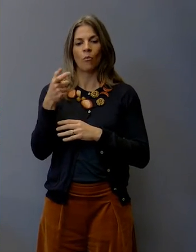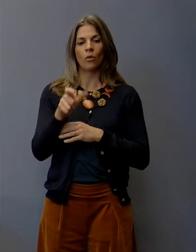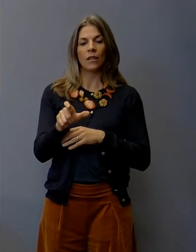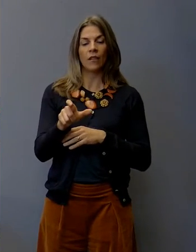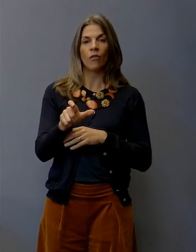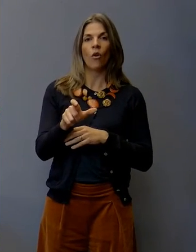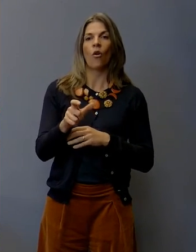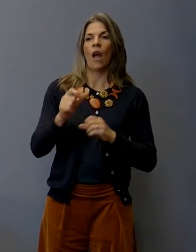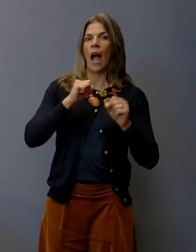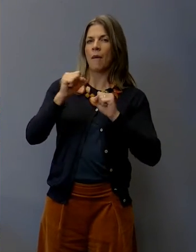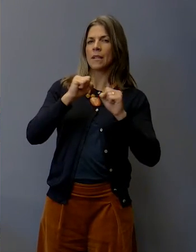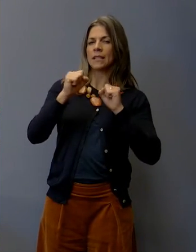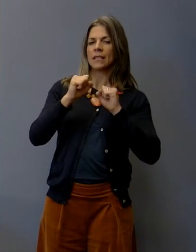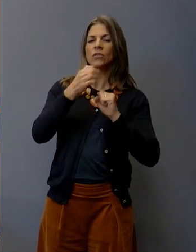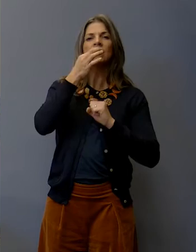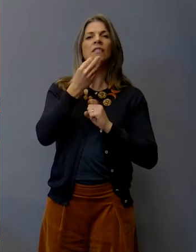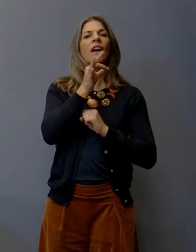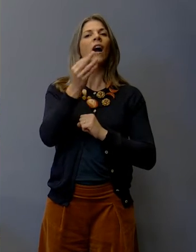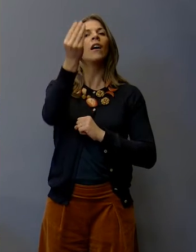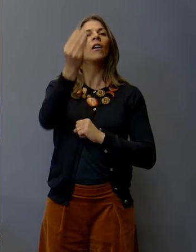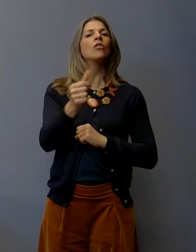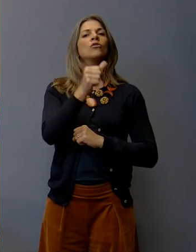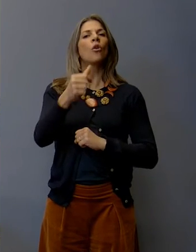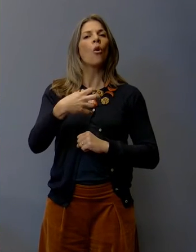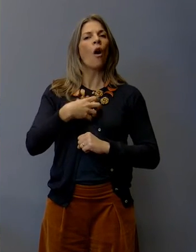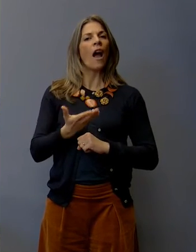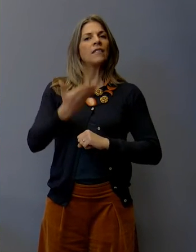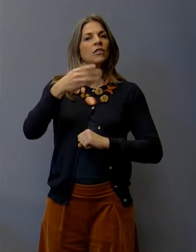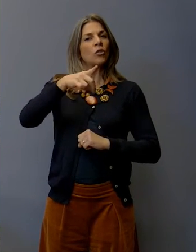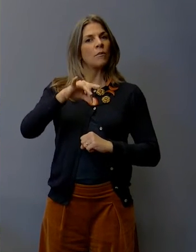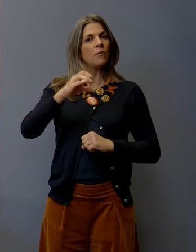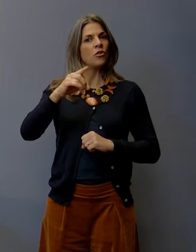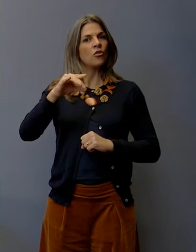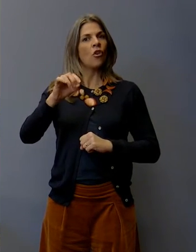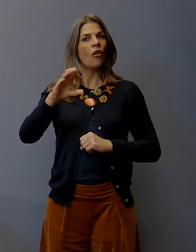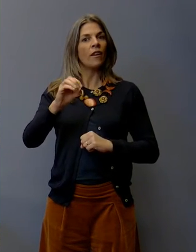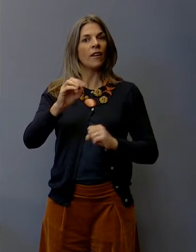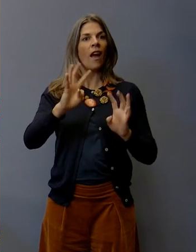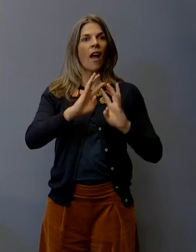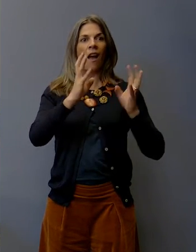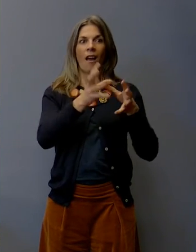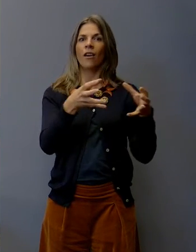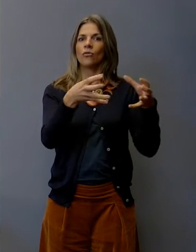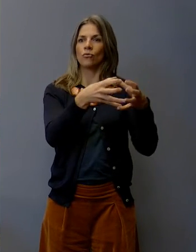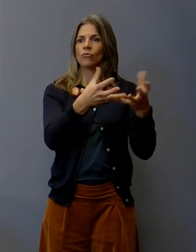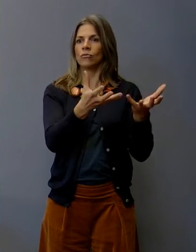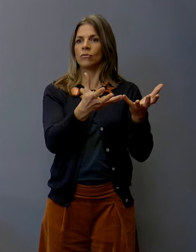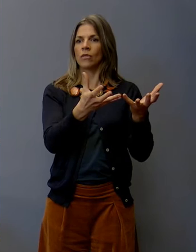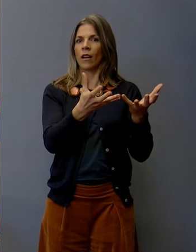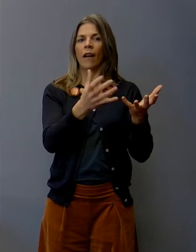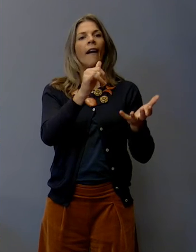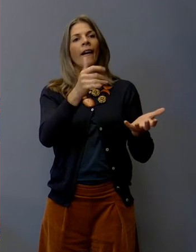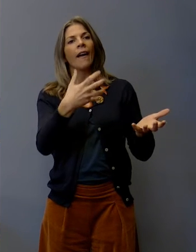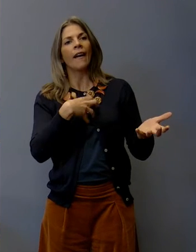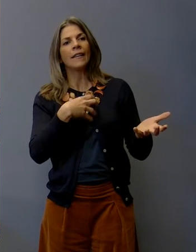è solo l'assessore picciotti è una giunta rossi eh sì il campo è così e così e alcuni